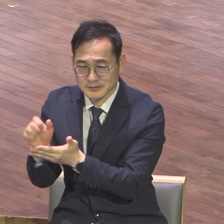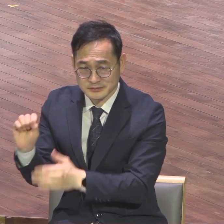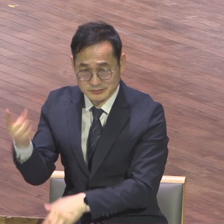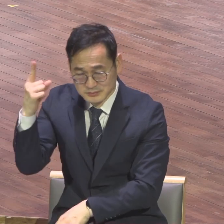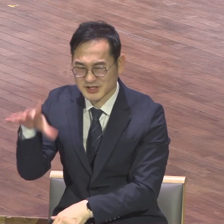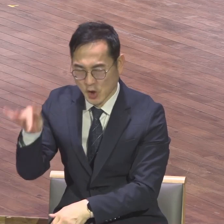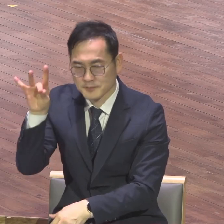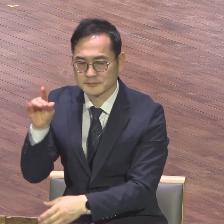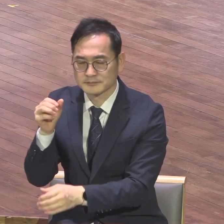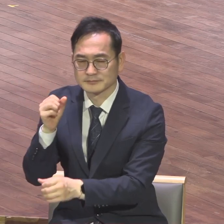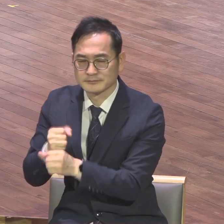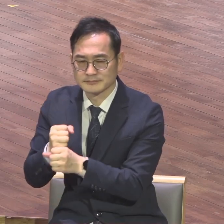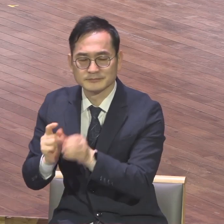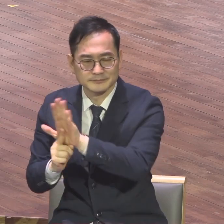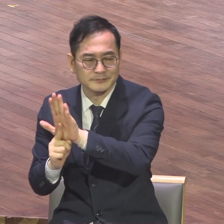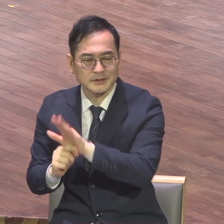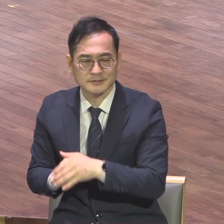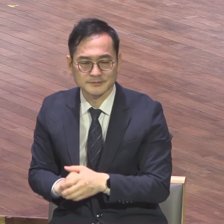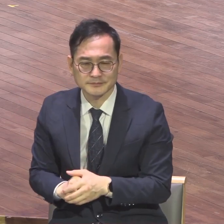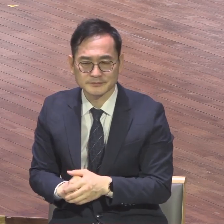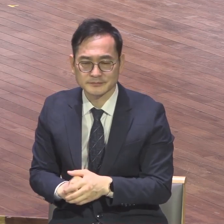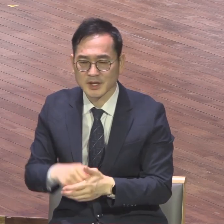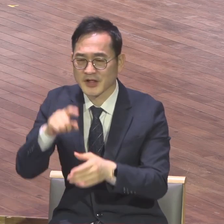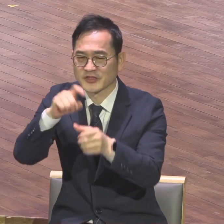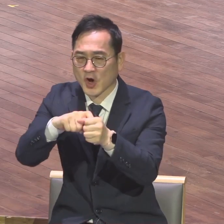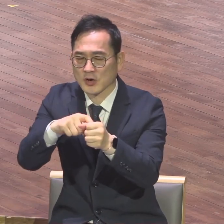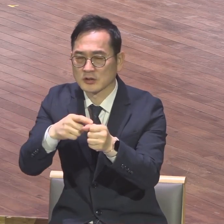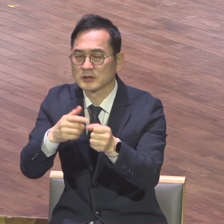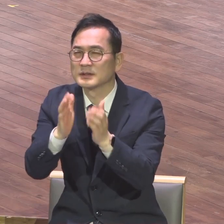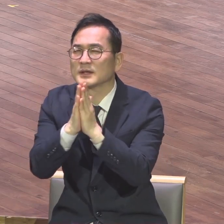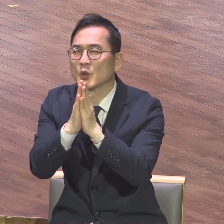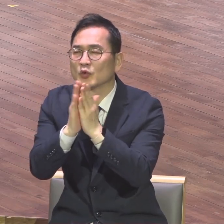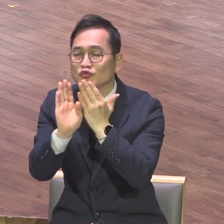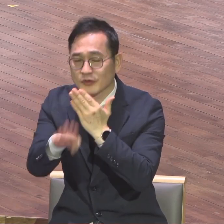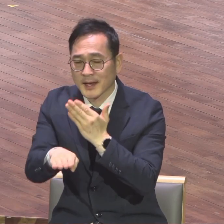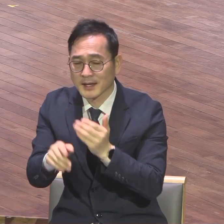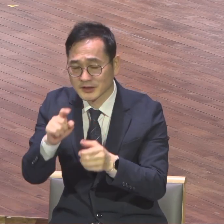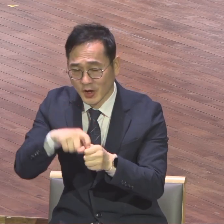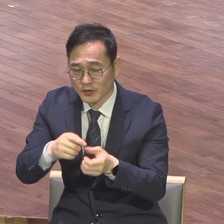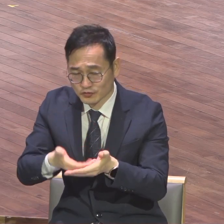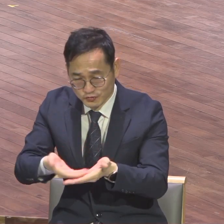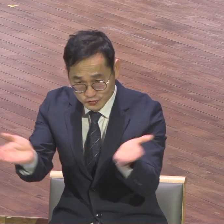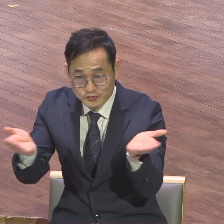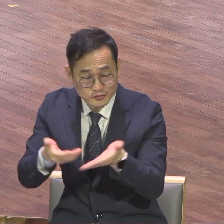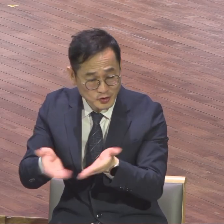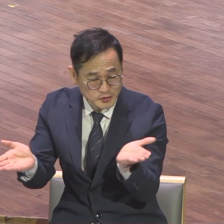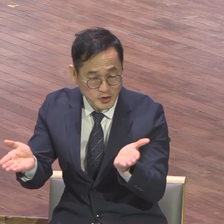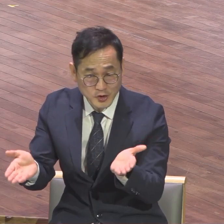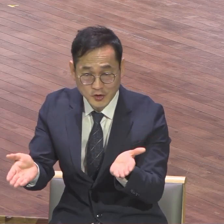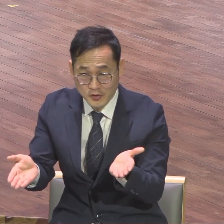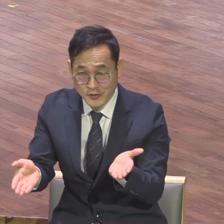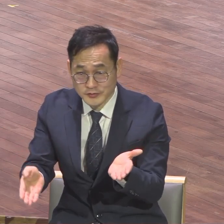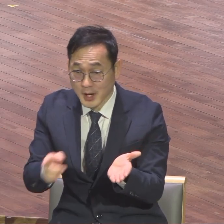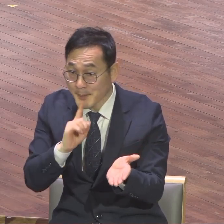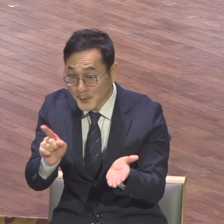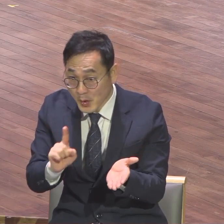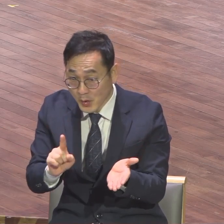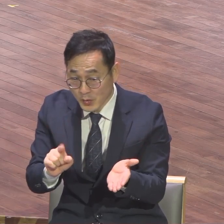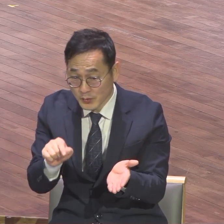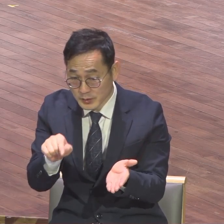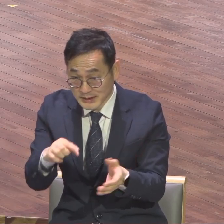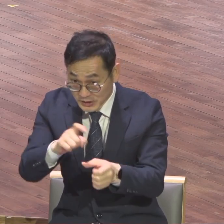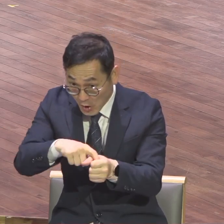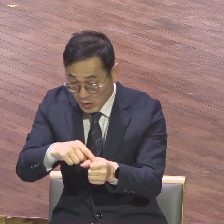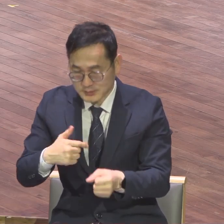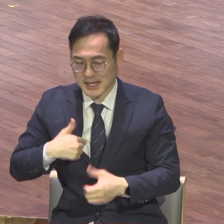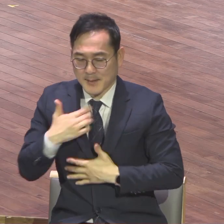있어요. 예수님께서 떡을 가지고 축사하신 후에 떼어서 제자들에게 주시면서 이렇게 말씀하셨어요. 이것은 내 몸이라